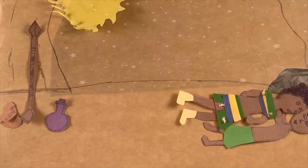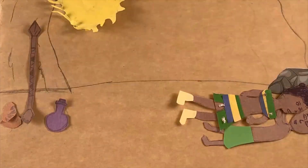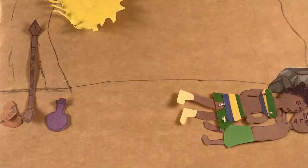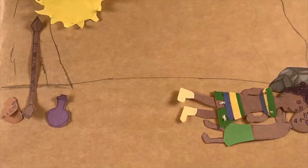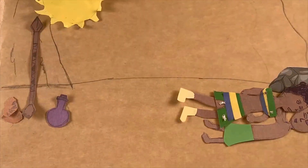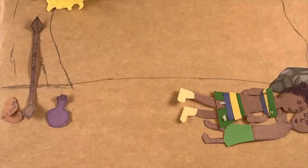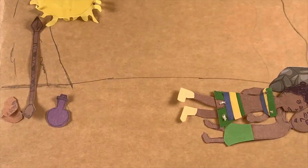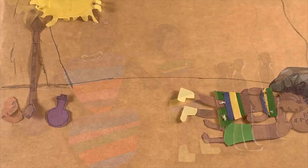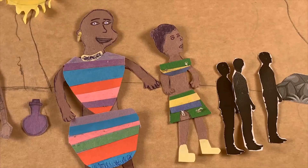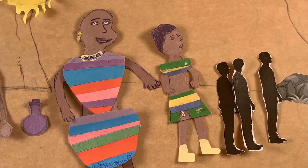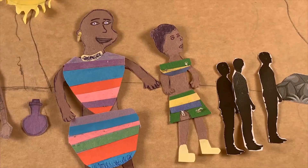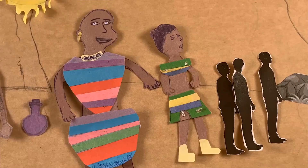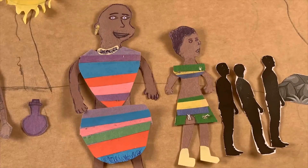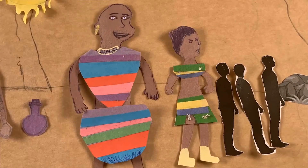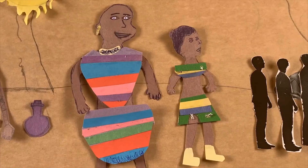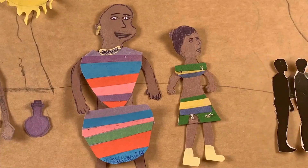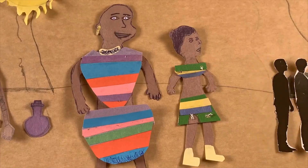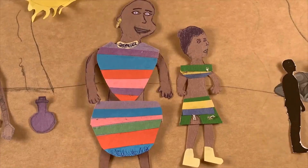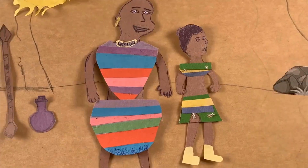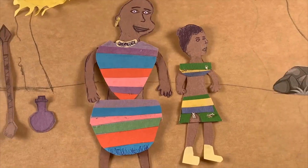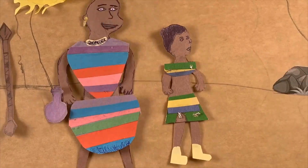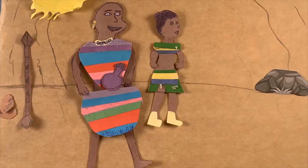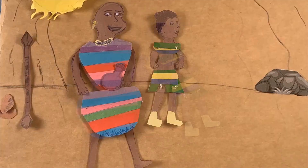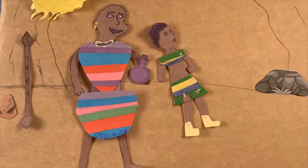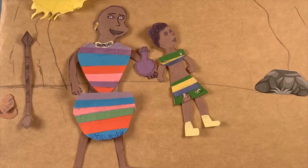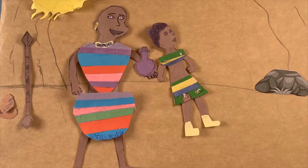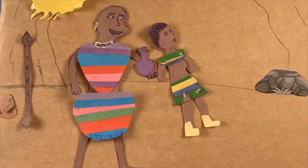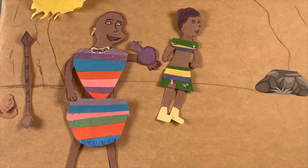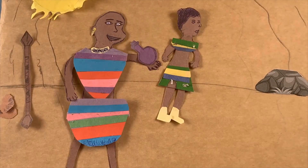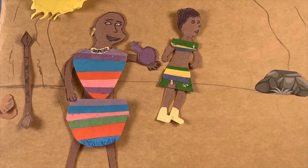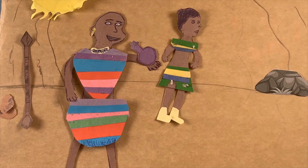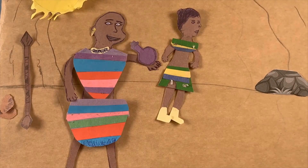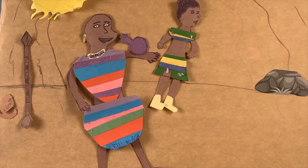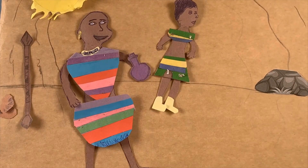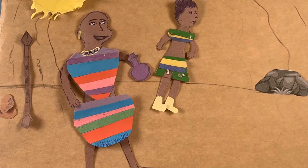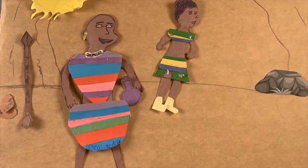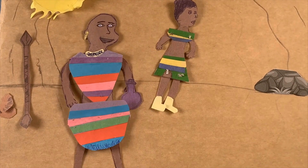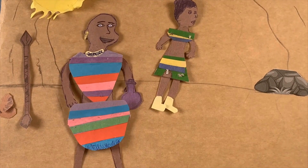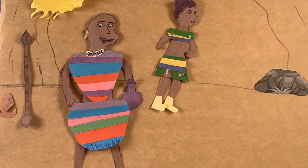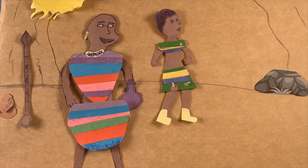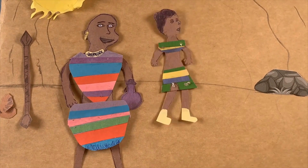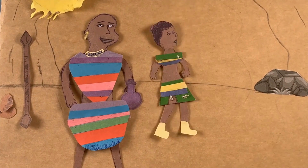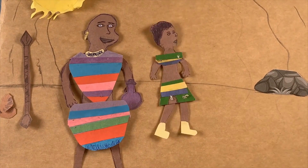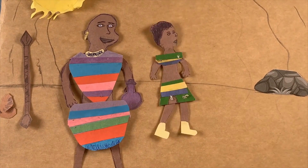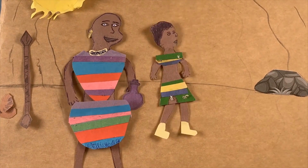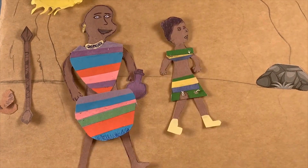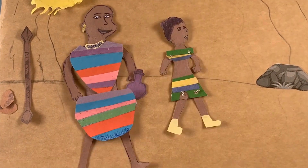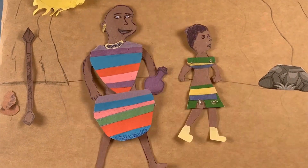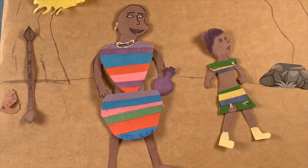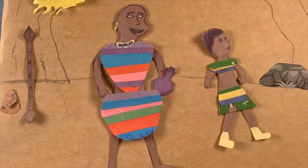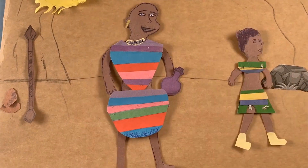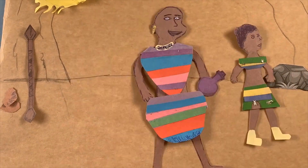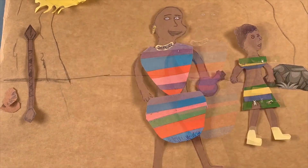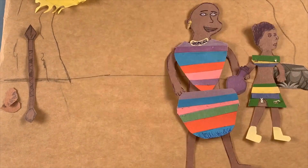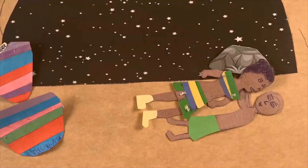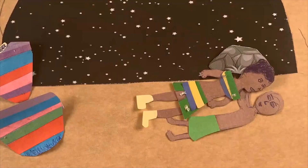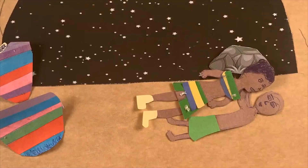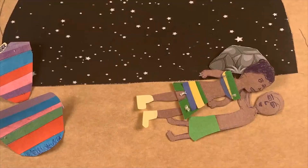tenía muchas personas a su mando, pero comenzó a emborracharse de yoala, hasta que un día le dijo: hija de boba de truz,